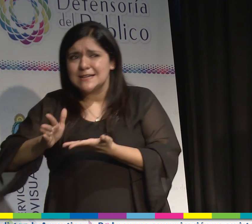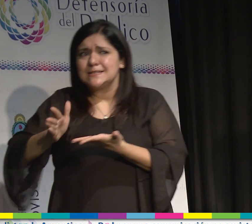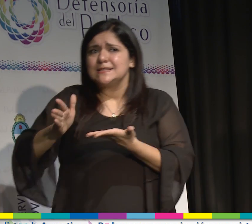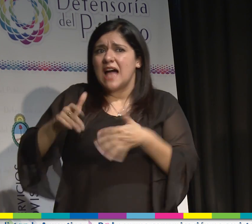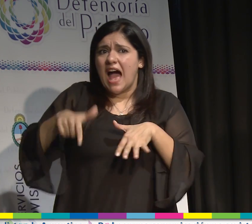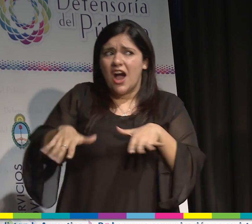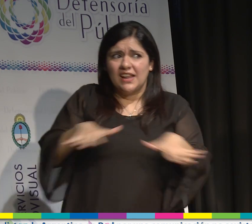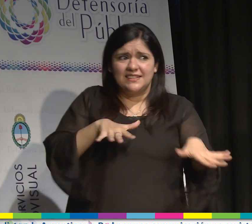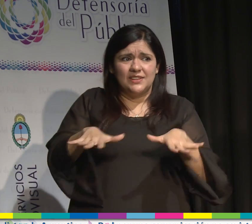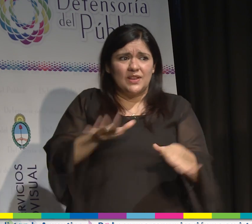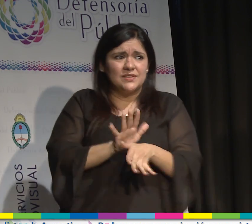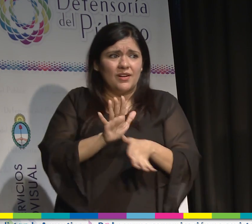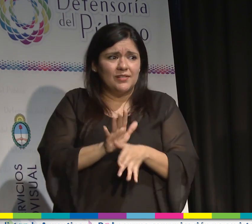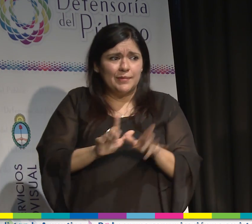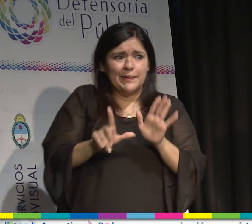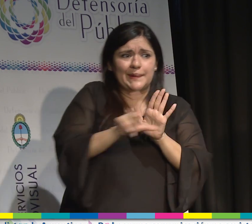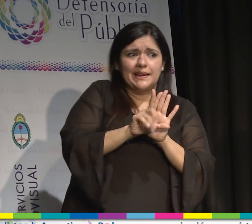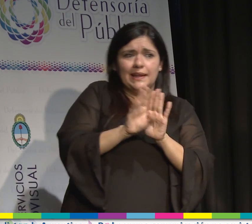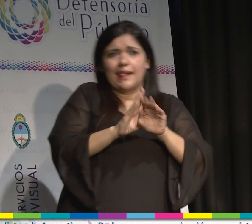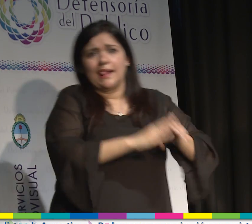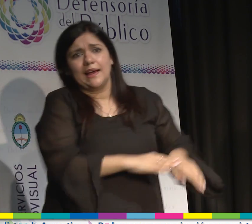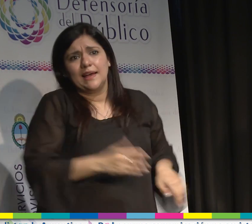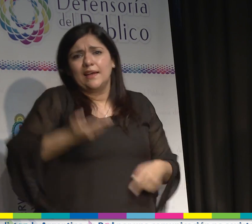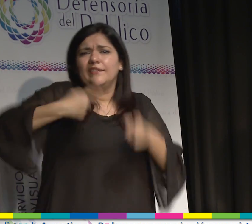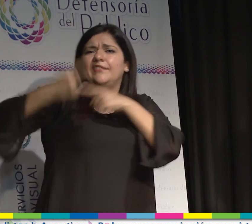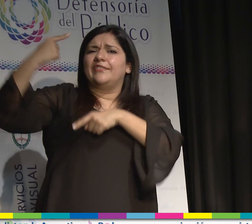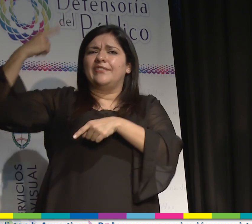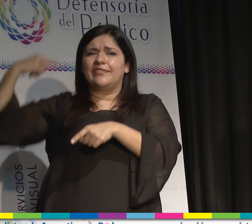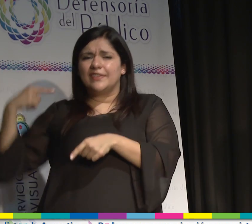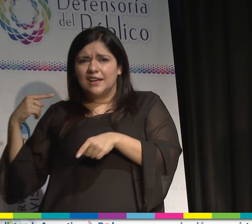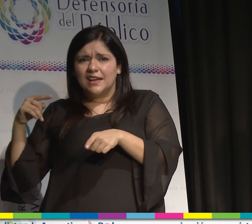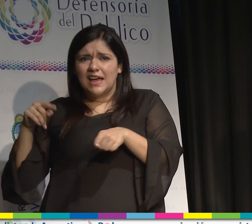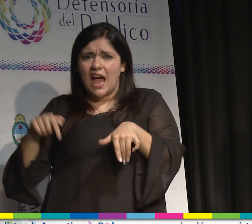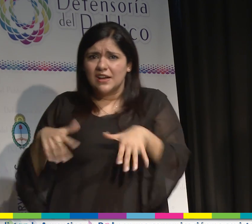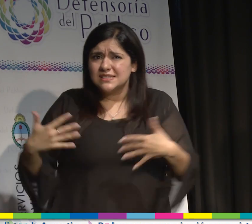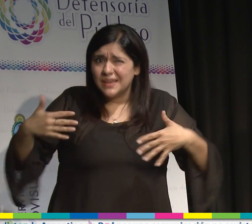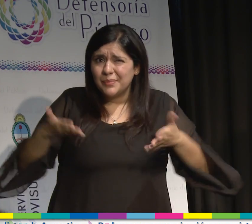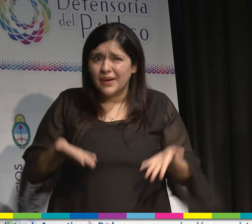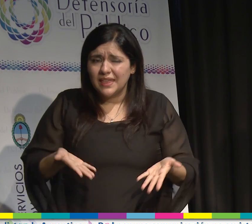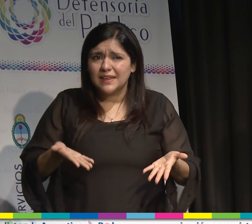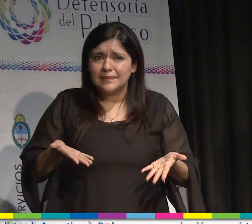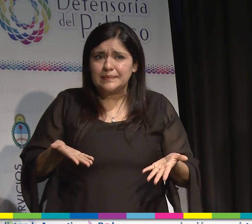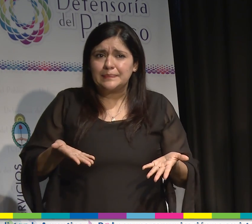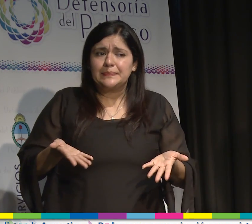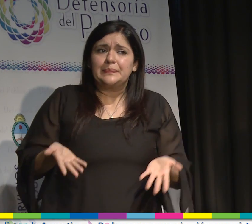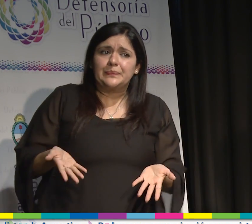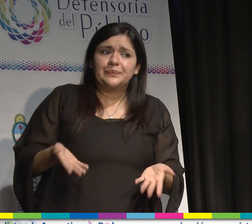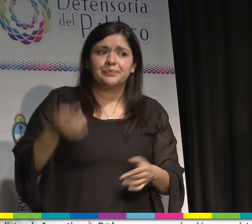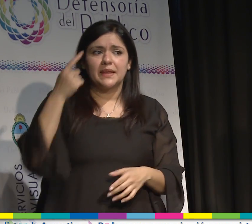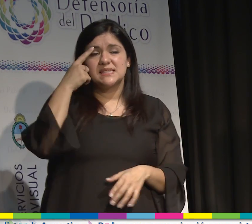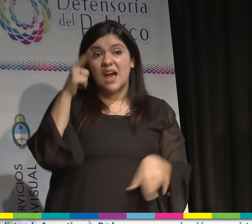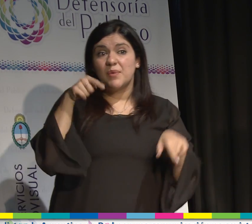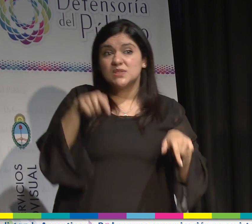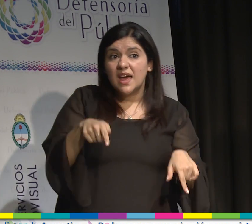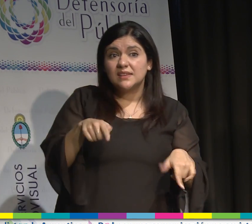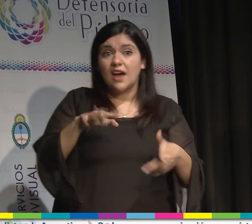donde se está evidenciando nuevamente la concentración de medios planteando de alguna manera si no es esta una nueva